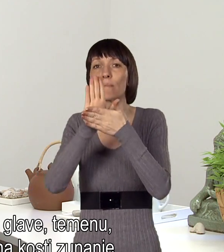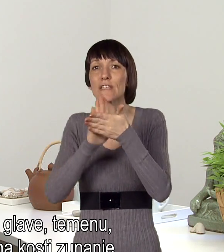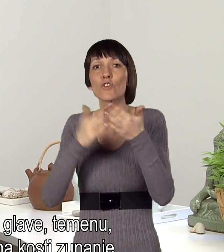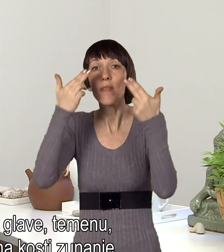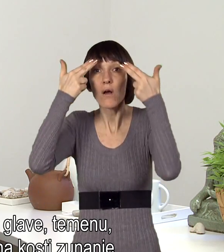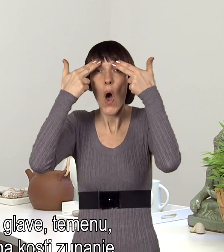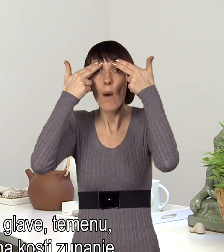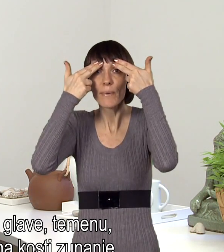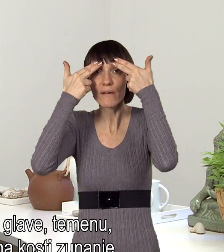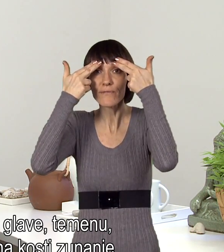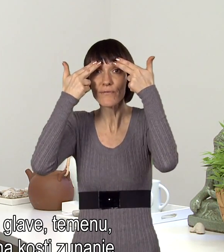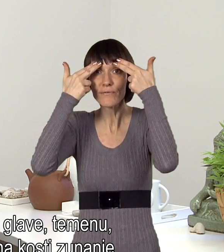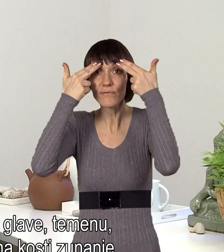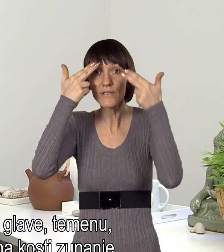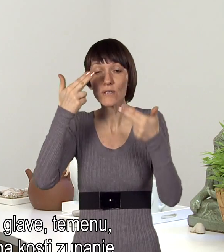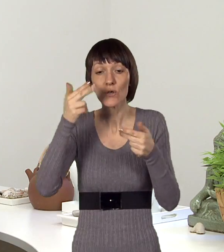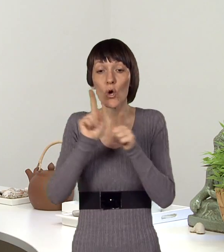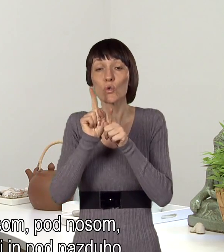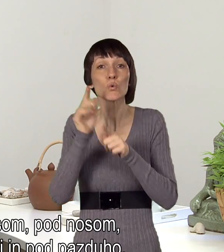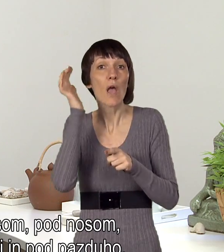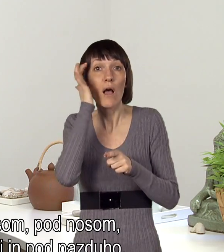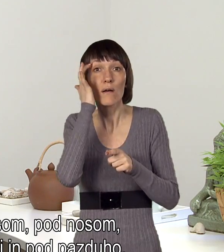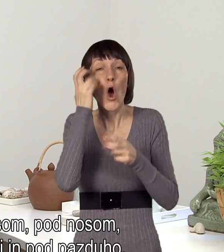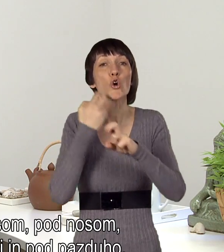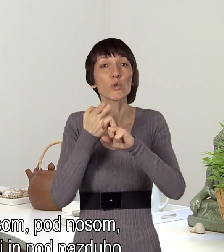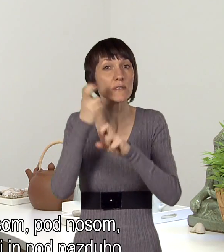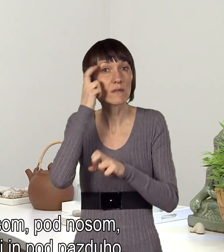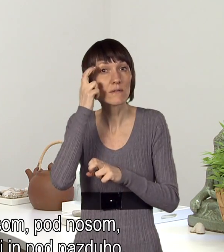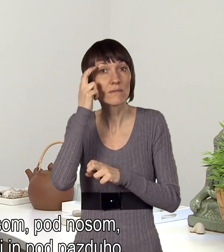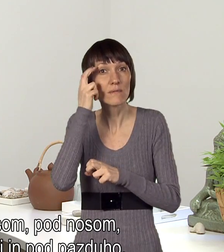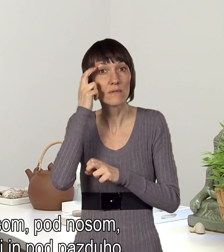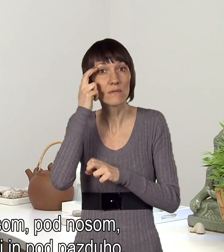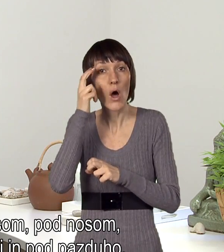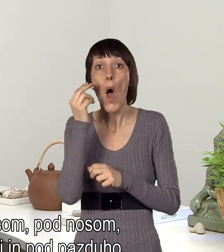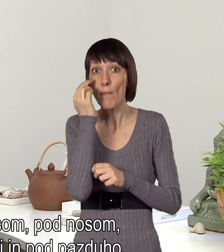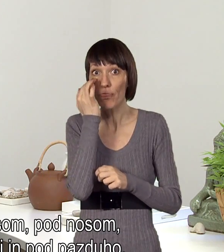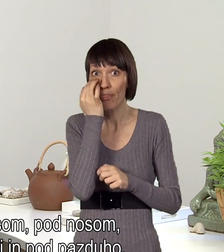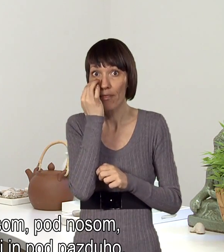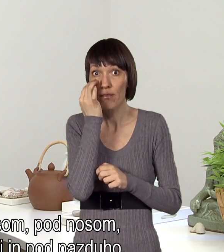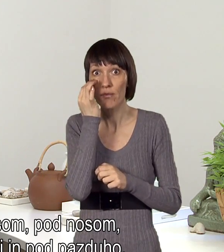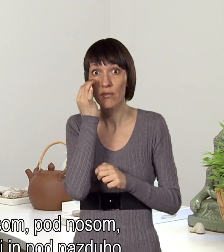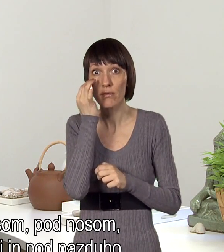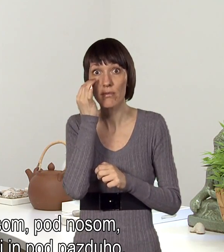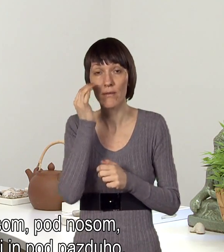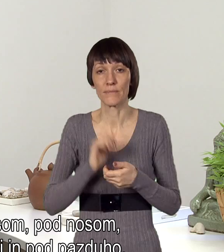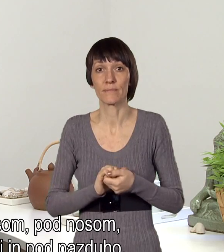obrvi, na zunanji strani oči, tukaj na kosti, pod očmi,